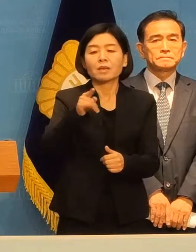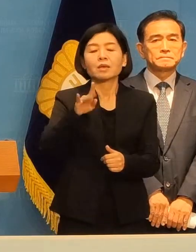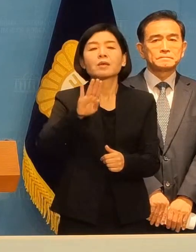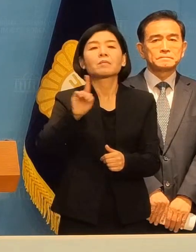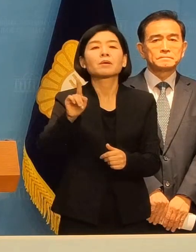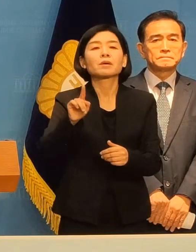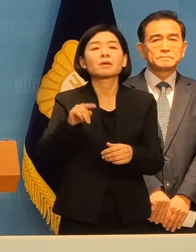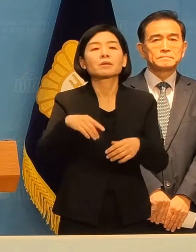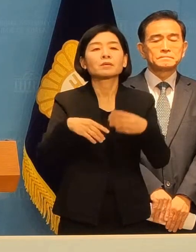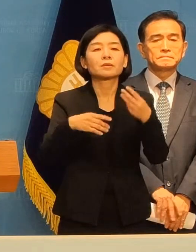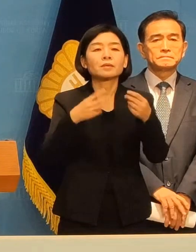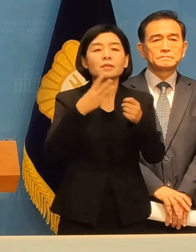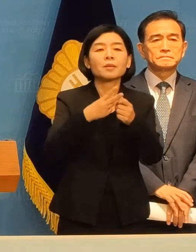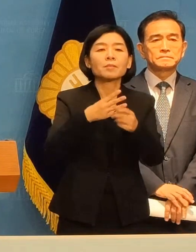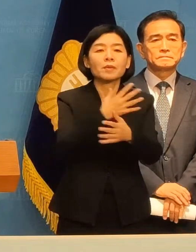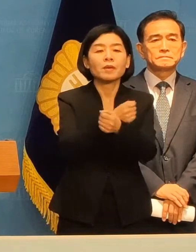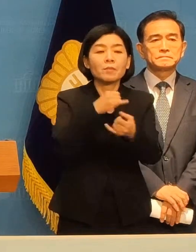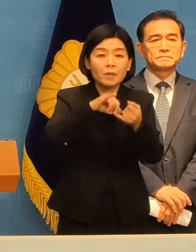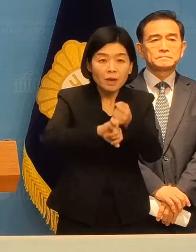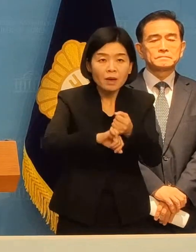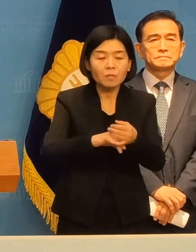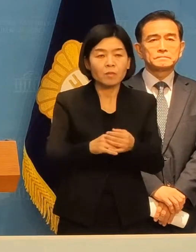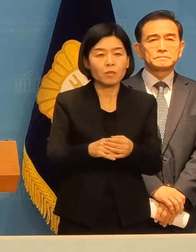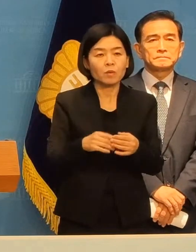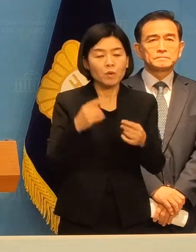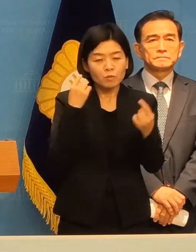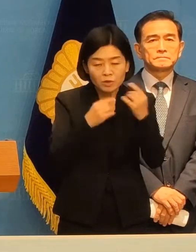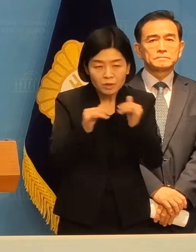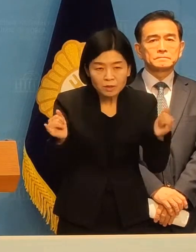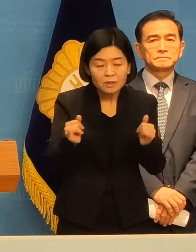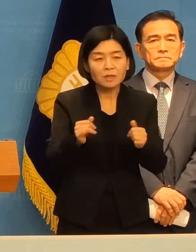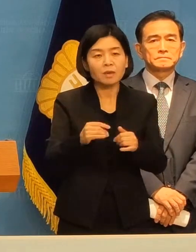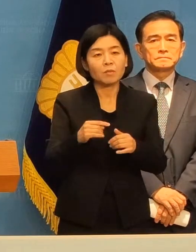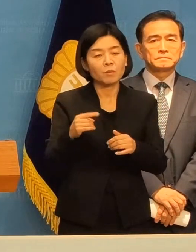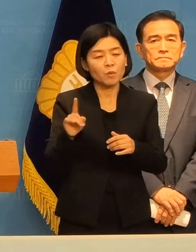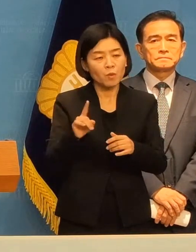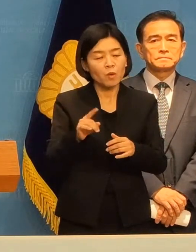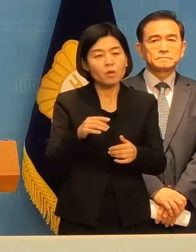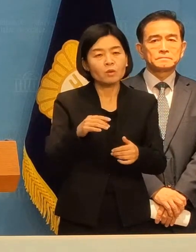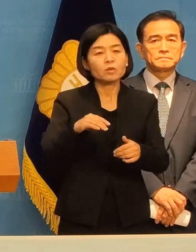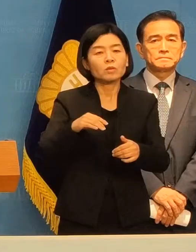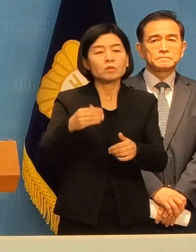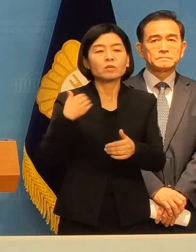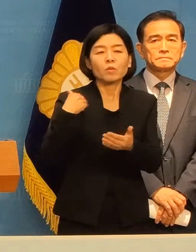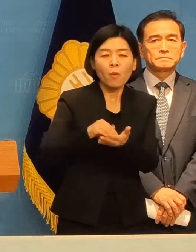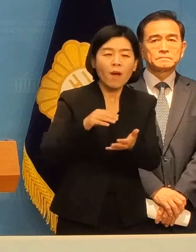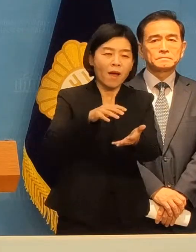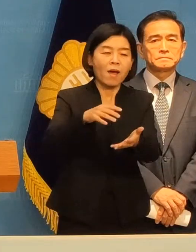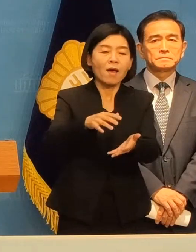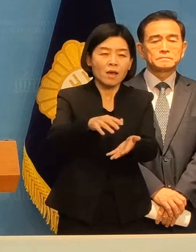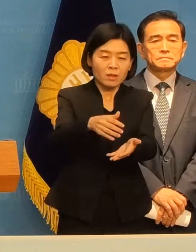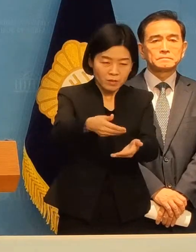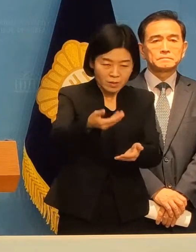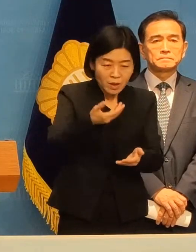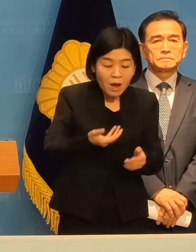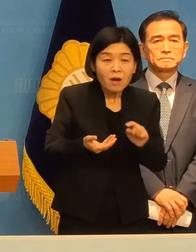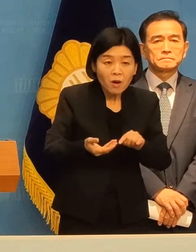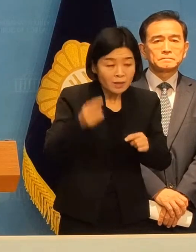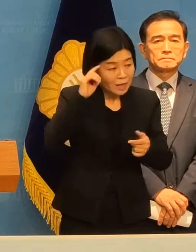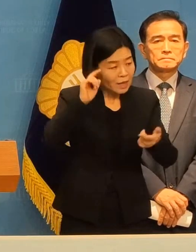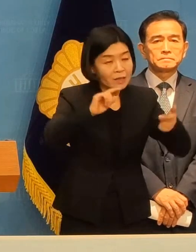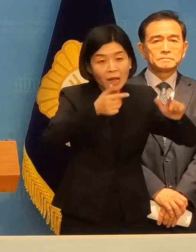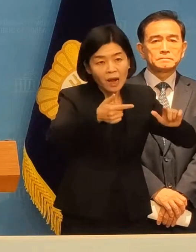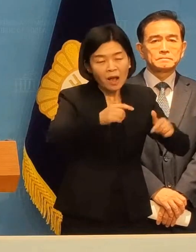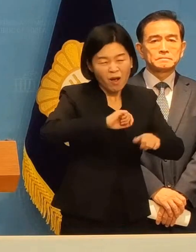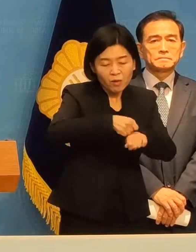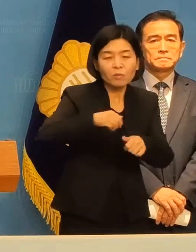제109조 송환의 대상이 되는 부상자 또는 병자인 포로는 적대 행위의 기간 중 그의 의사에 반해서 송환되어서는 안 된다는